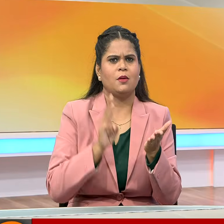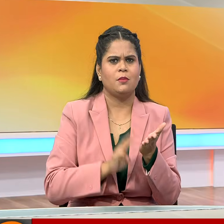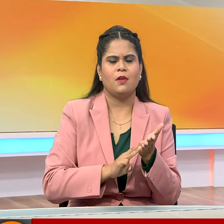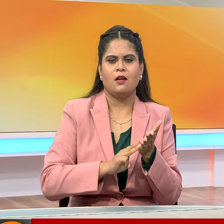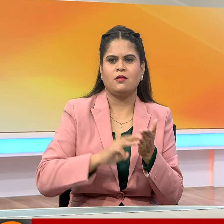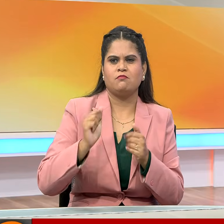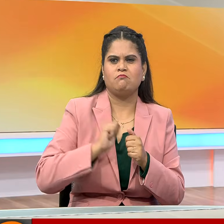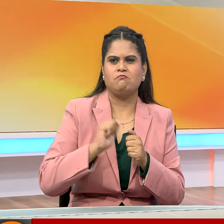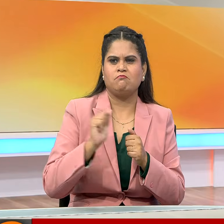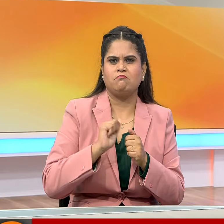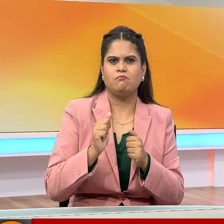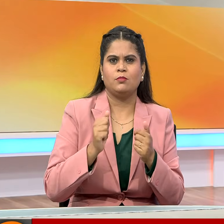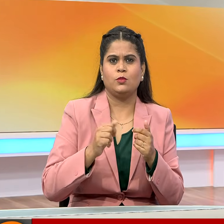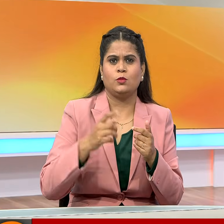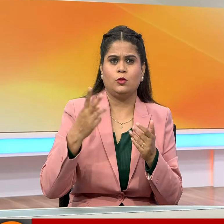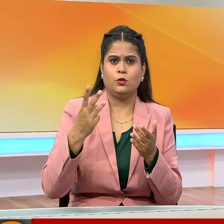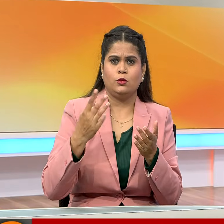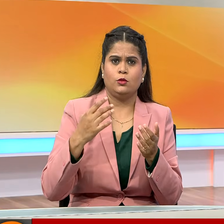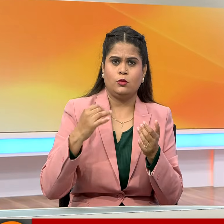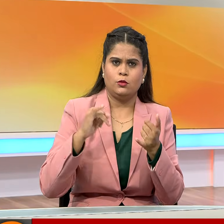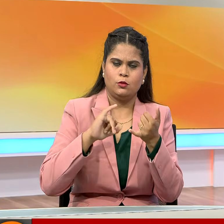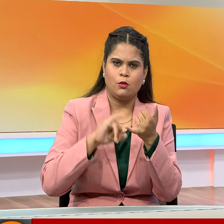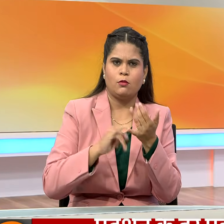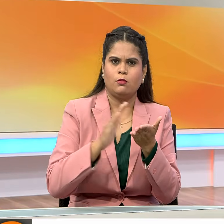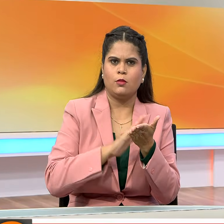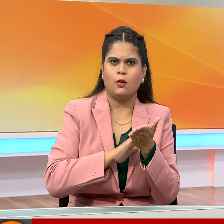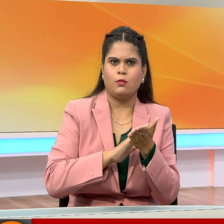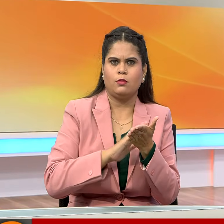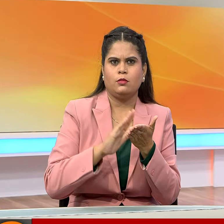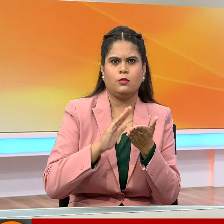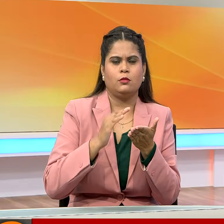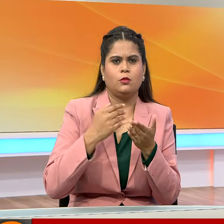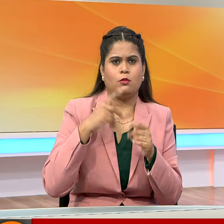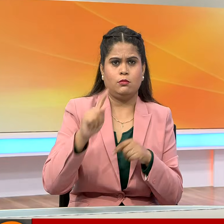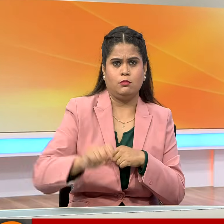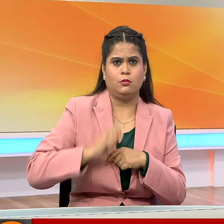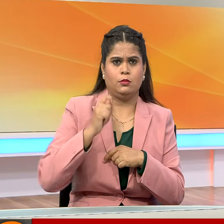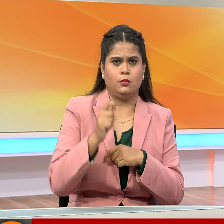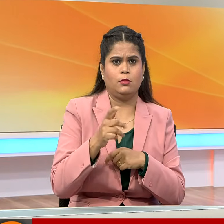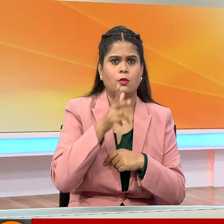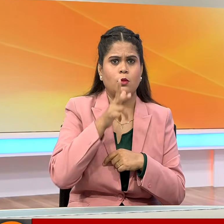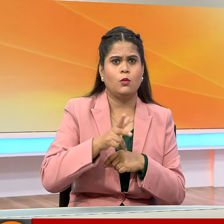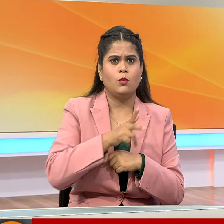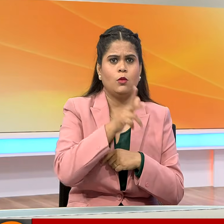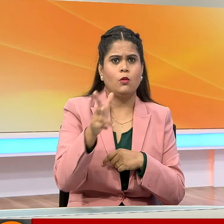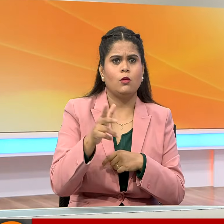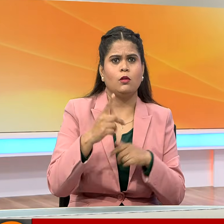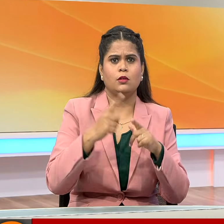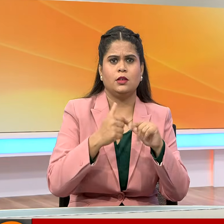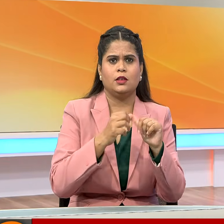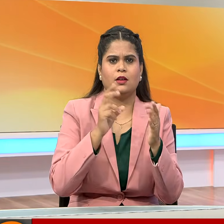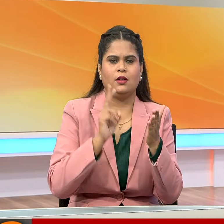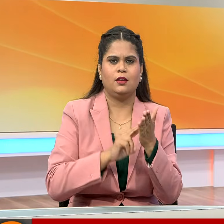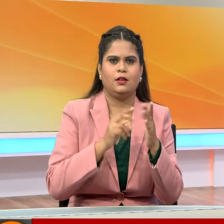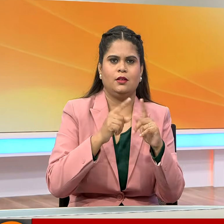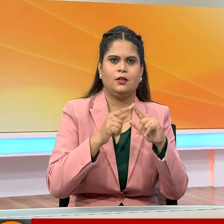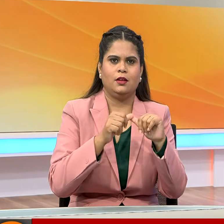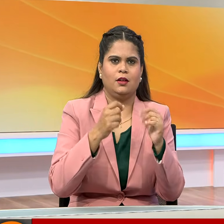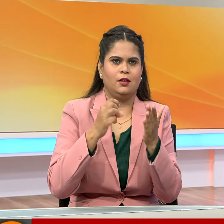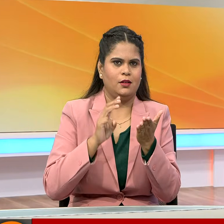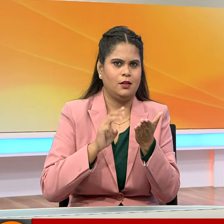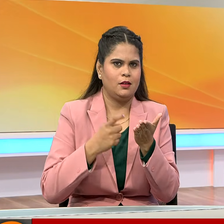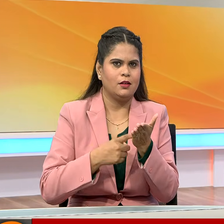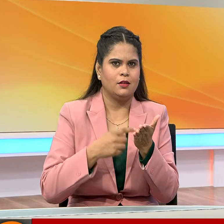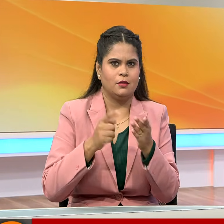कोर्ट ने एक बड़ा कदम यहां पर उठाया है। दरअसल जंतर मंतर हिंसा को लेकर यहां